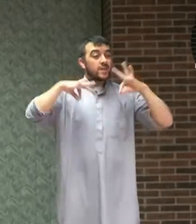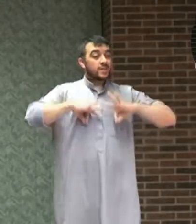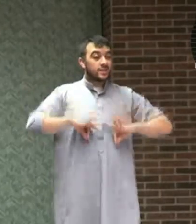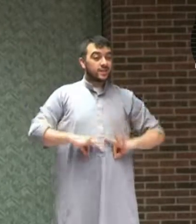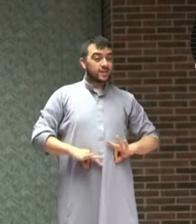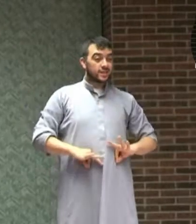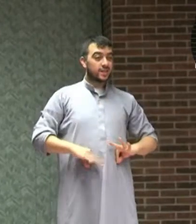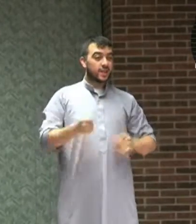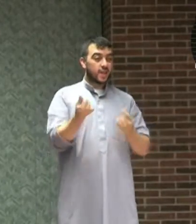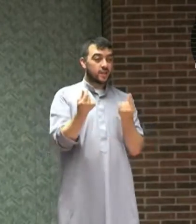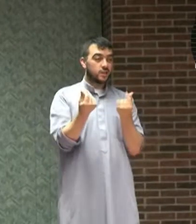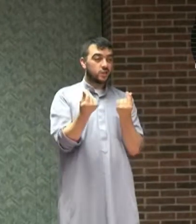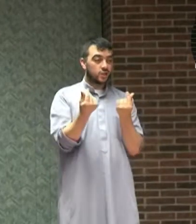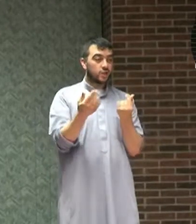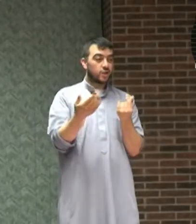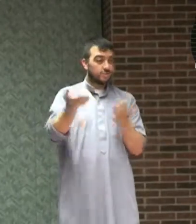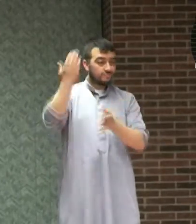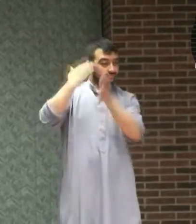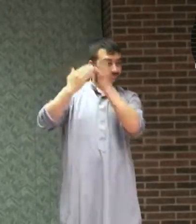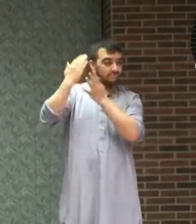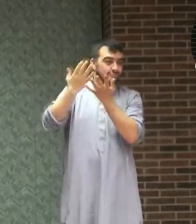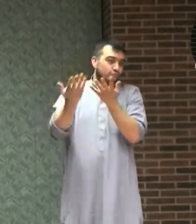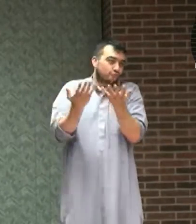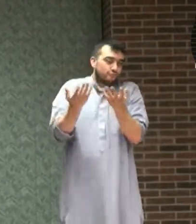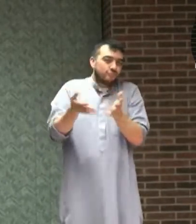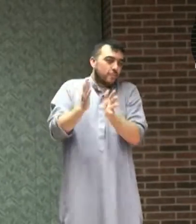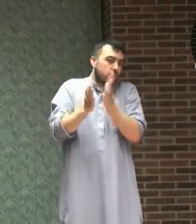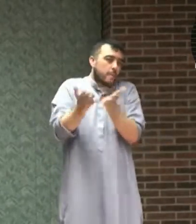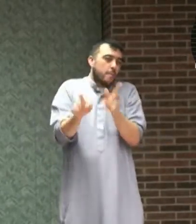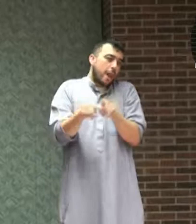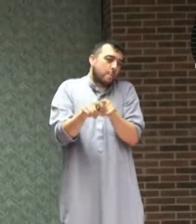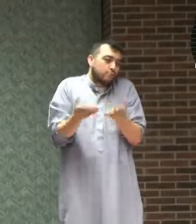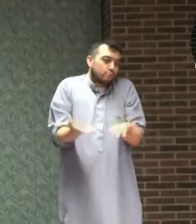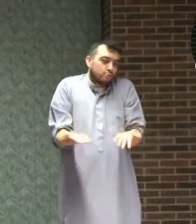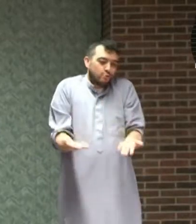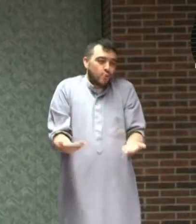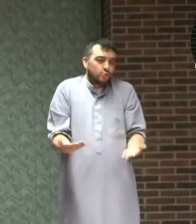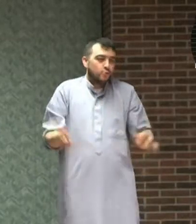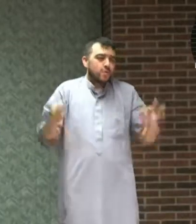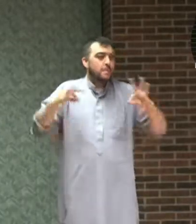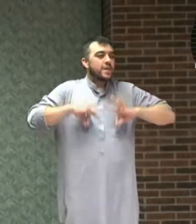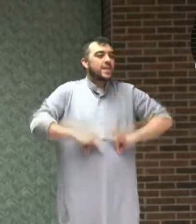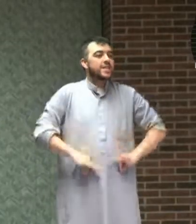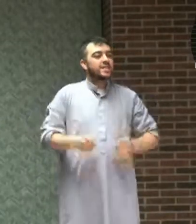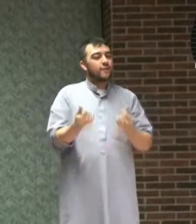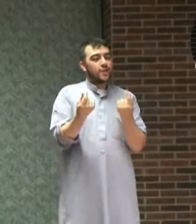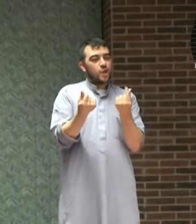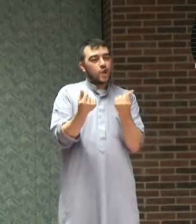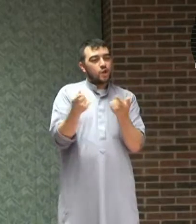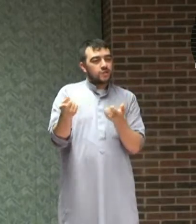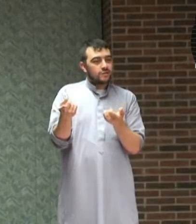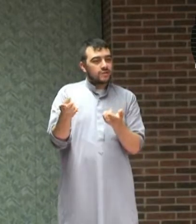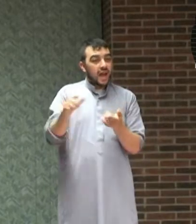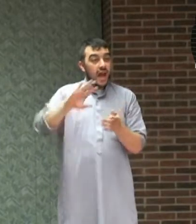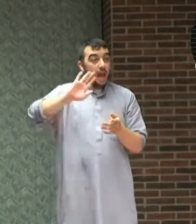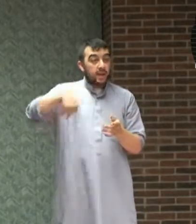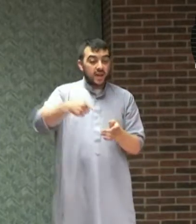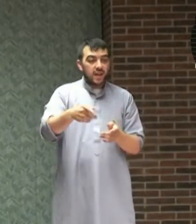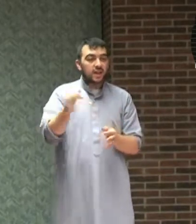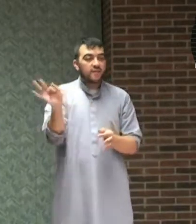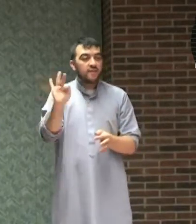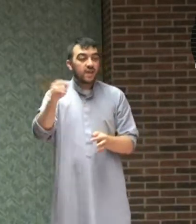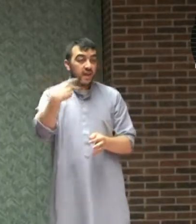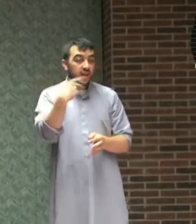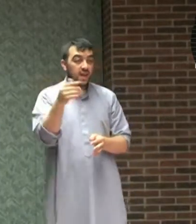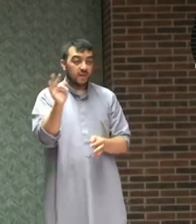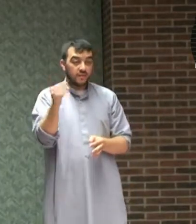guillemets, le ministère des finances ou de l'agriculture de l'époque, si on peut dire ça ainsi. Et que les frères de Youssouf sont revenus vers